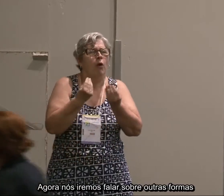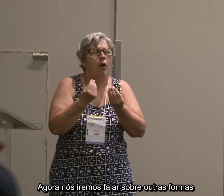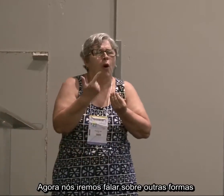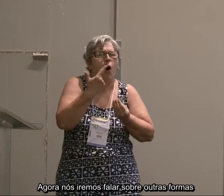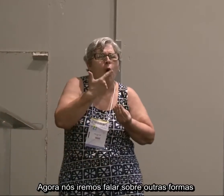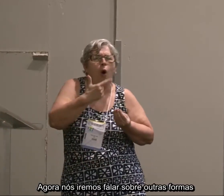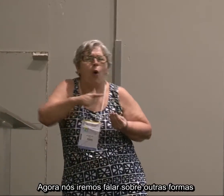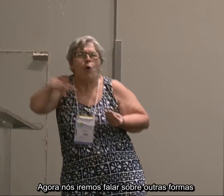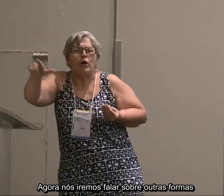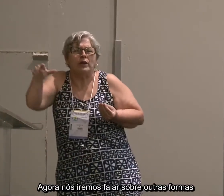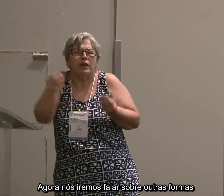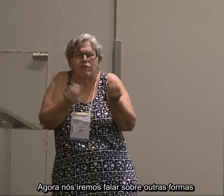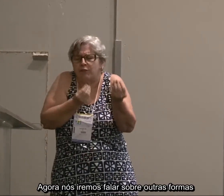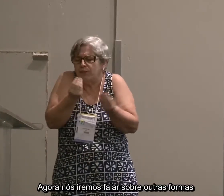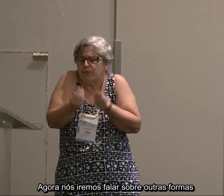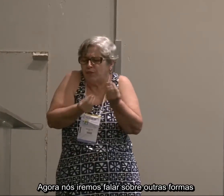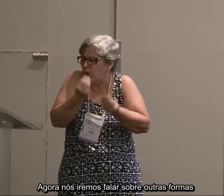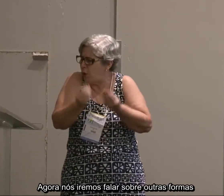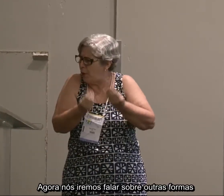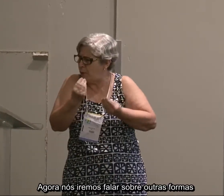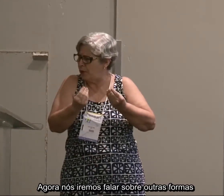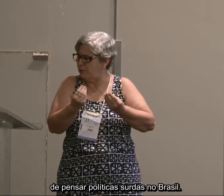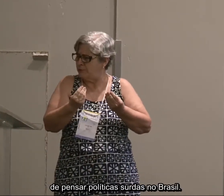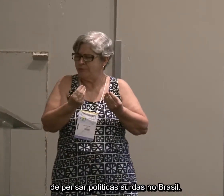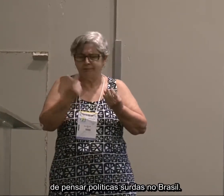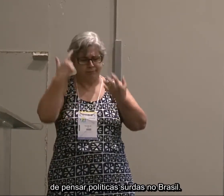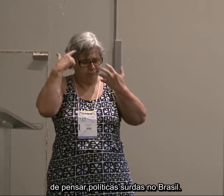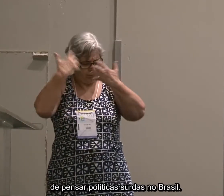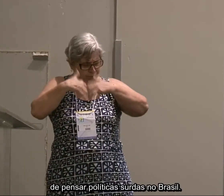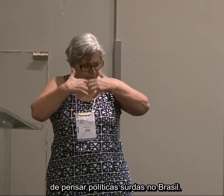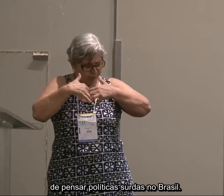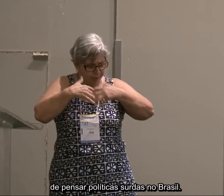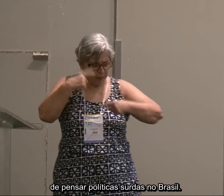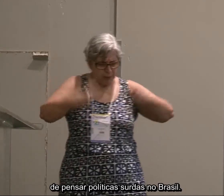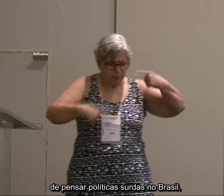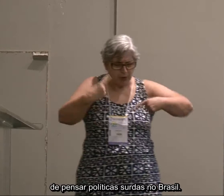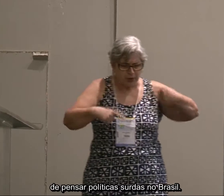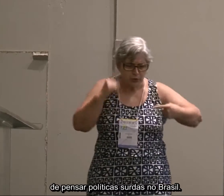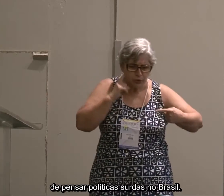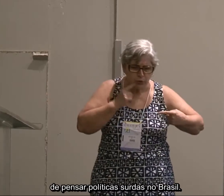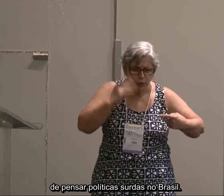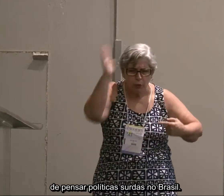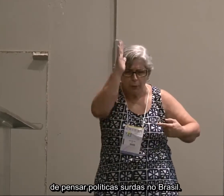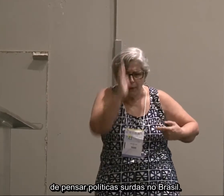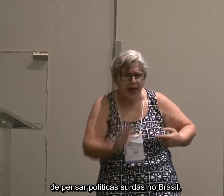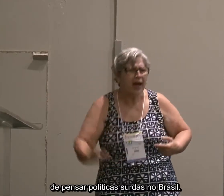nós iremos falar sobre outras formas de pensar políticas surdas no Brasil.